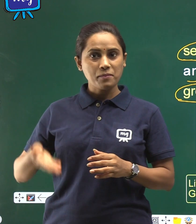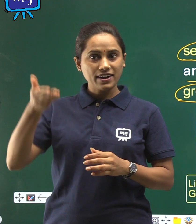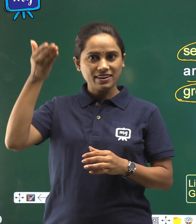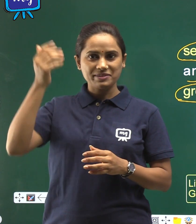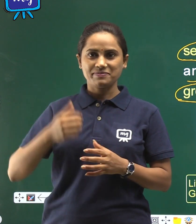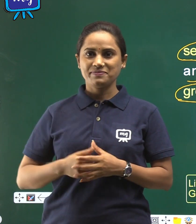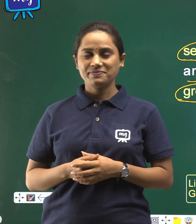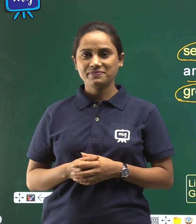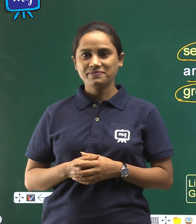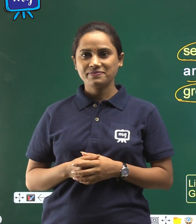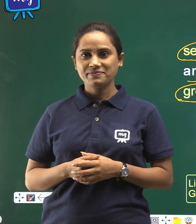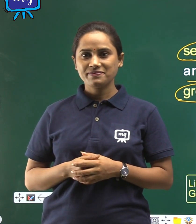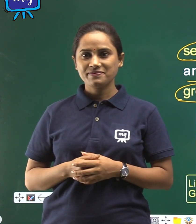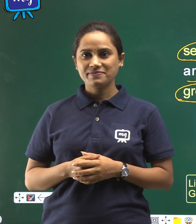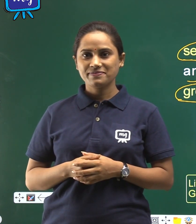बढ़ना.